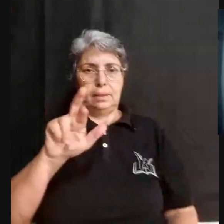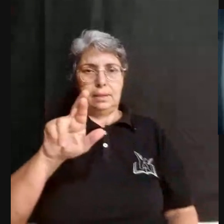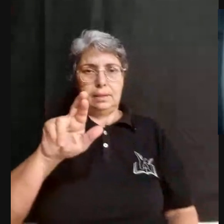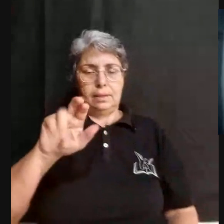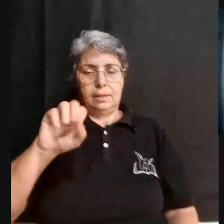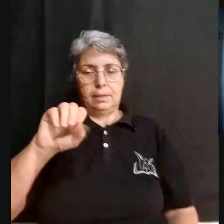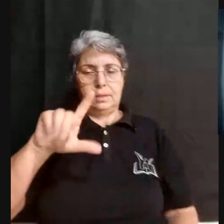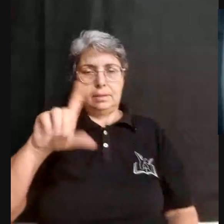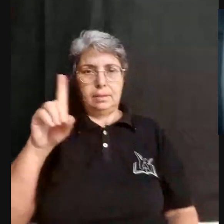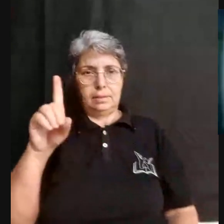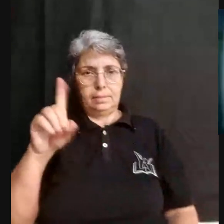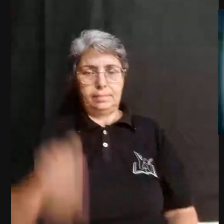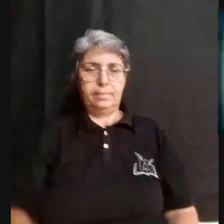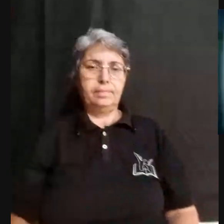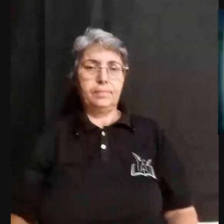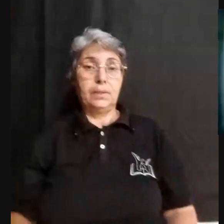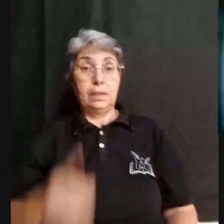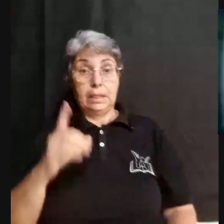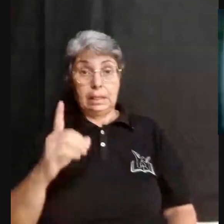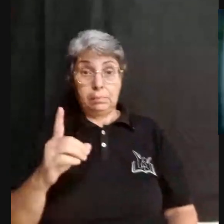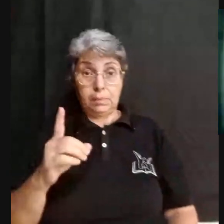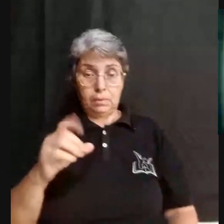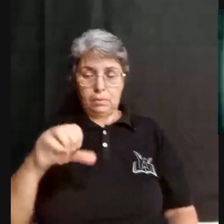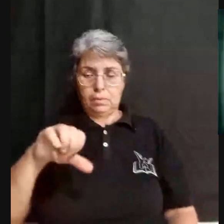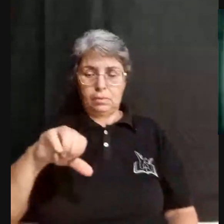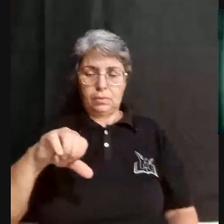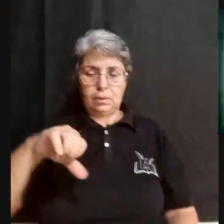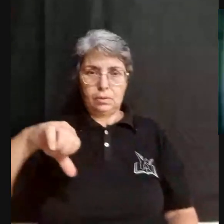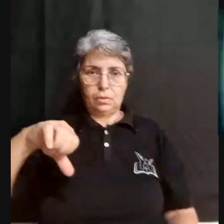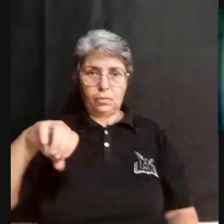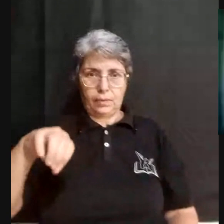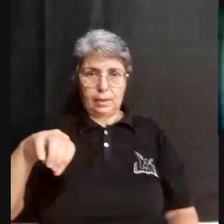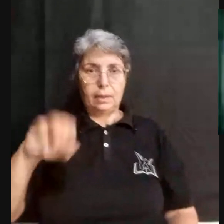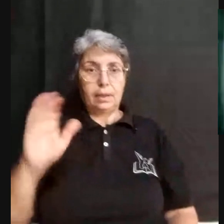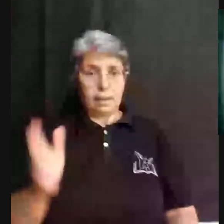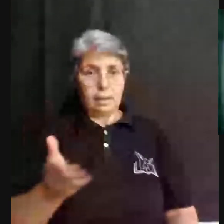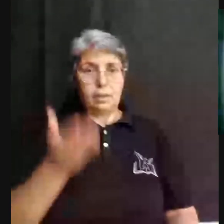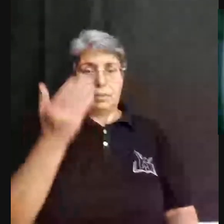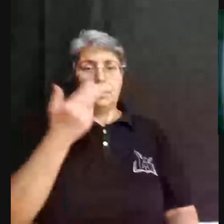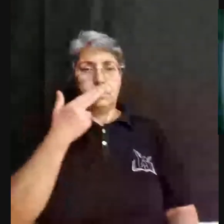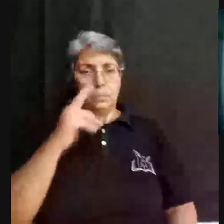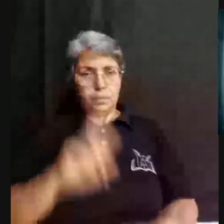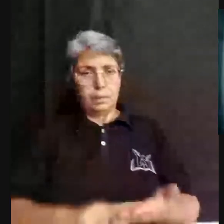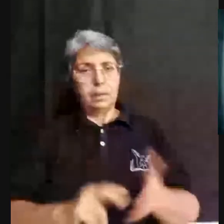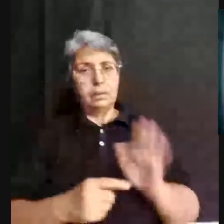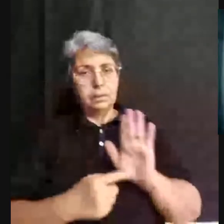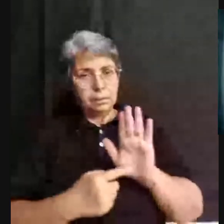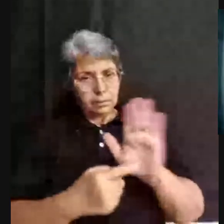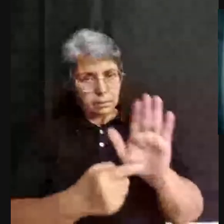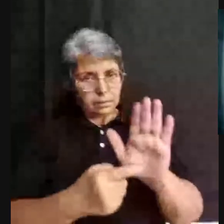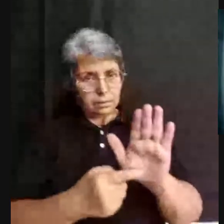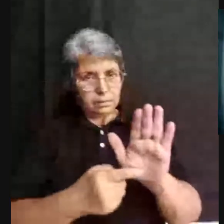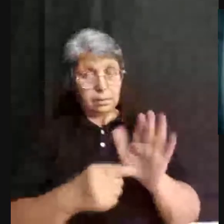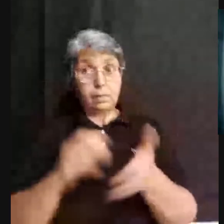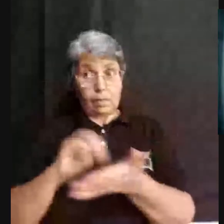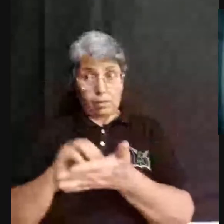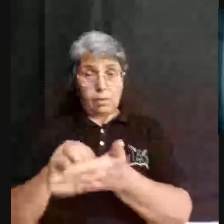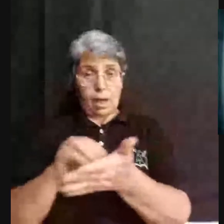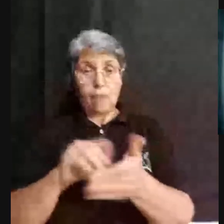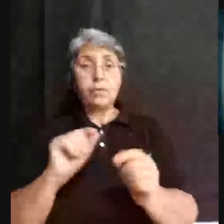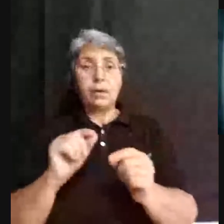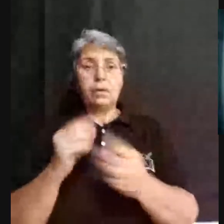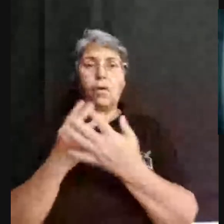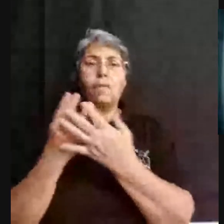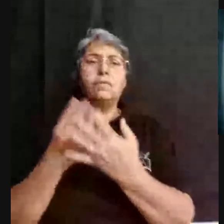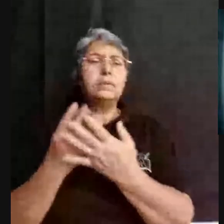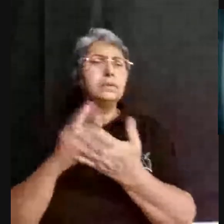1890, enquanto ainda as confissões não tinham começado a surgir. Ela diz assim ao pastor